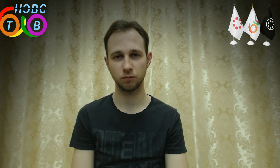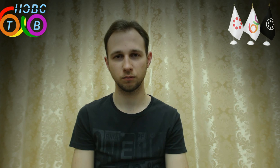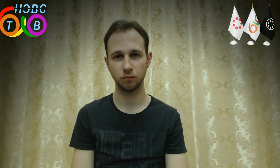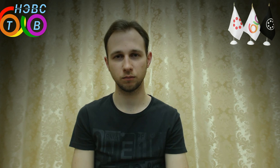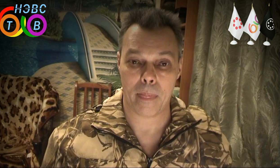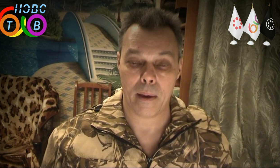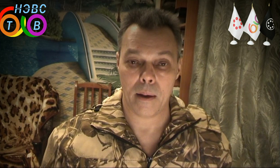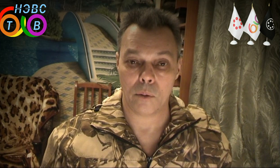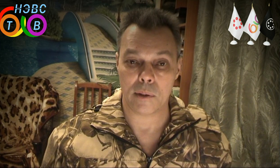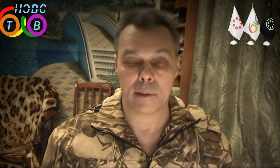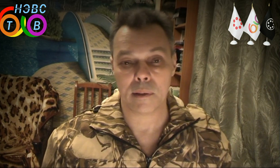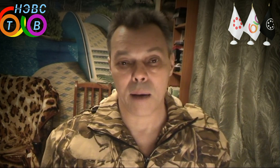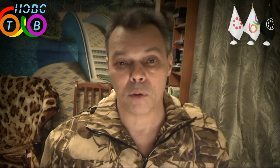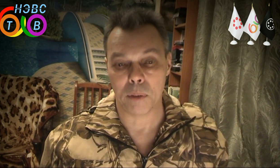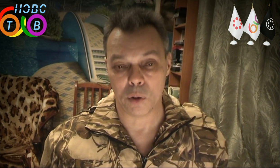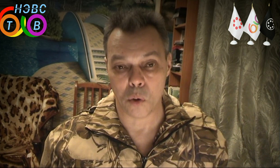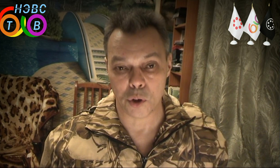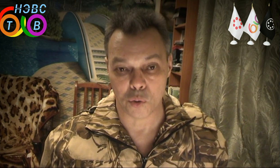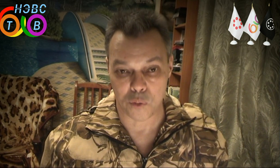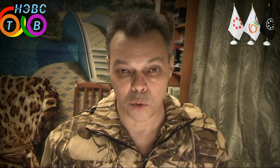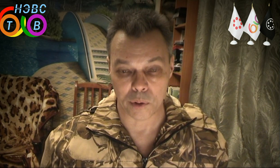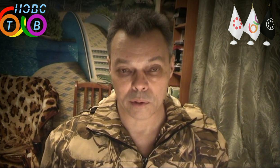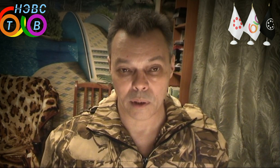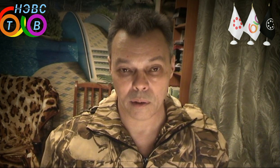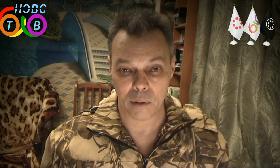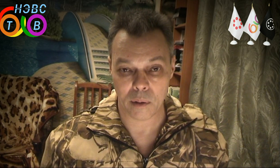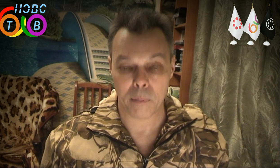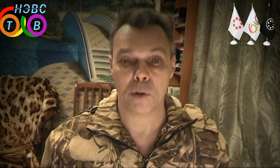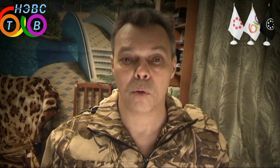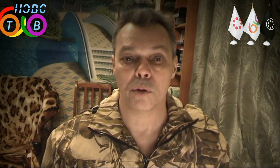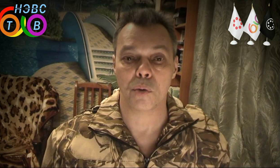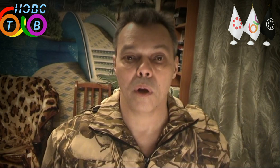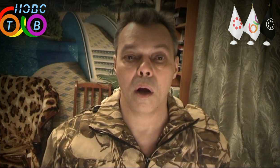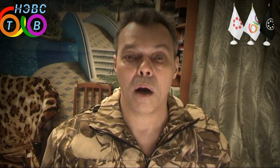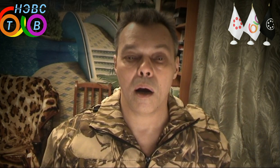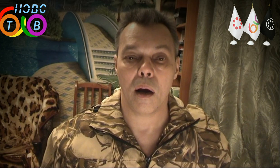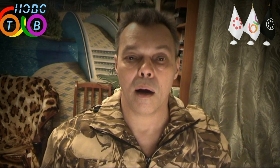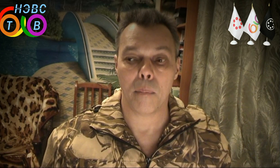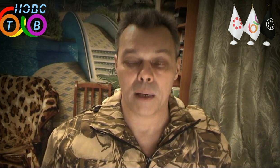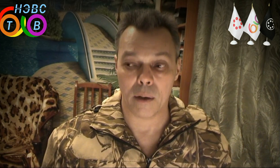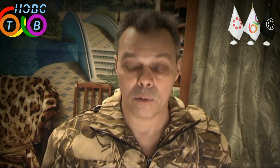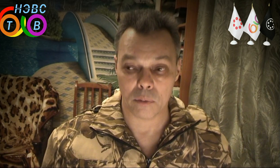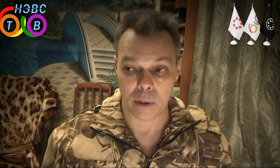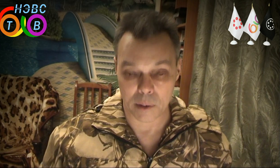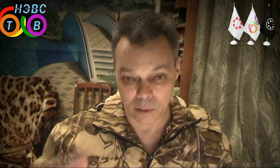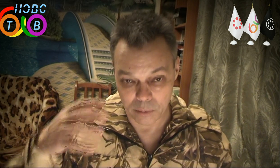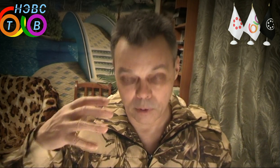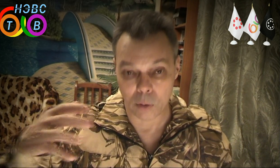мгновенно. То есть, если там он потихонечку входит, да, потихонечку, а пока он, как говорится, выходит